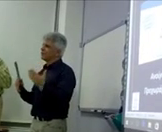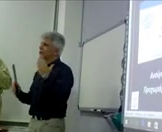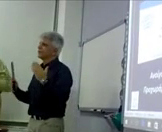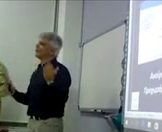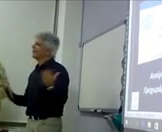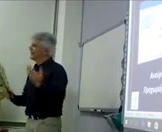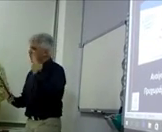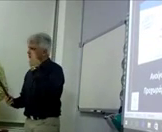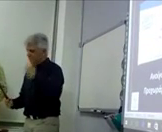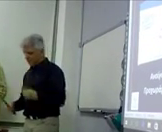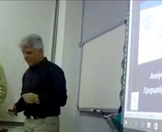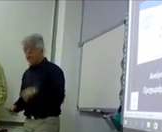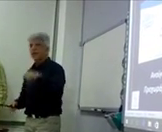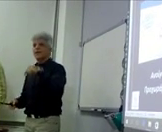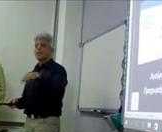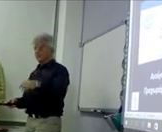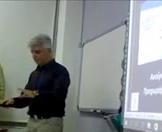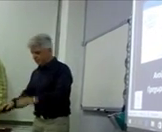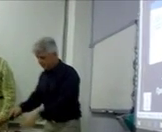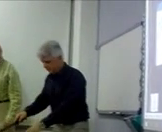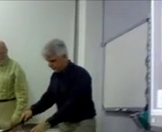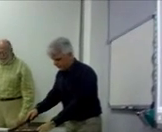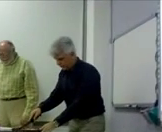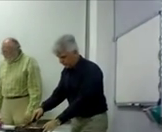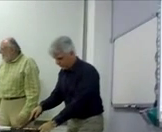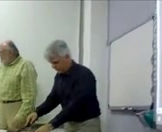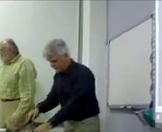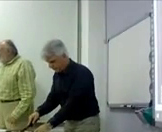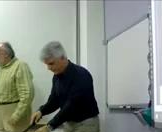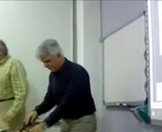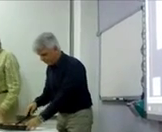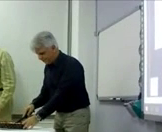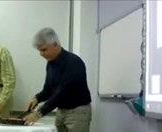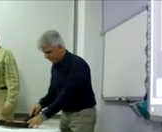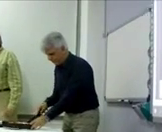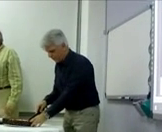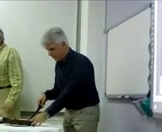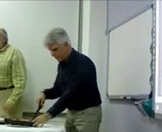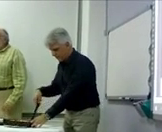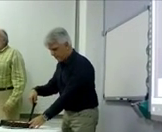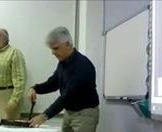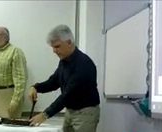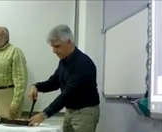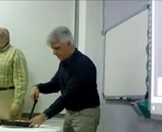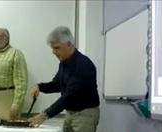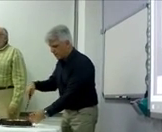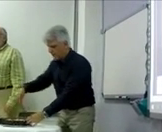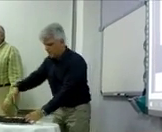Την εισταυρώνω τρεις φορές και θα δούμε τι θα γίνει με το Θεό, να μας βοηθήσει ο Θεός.